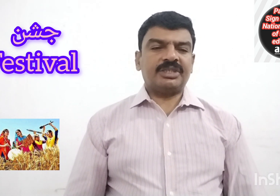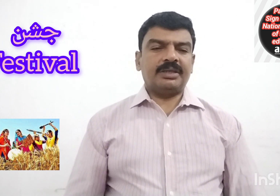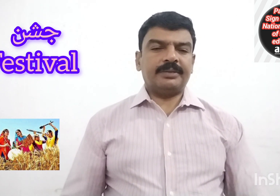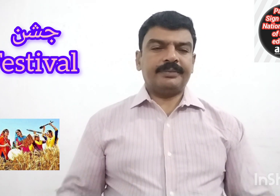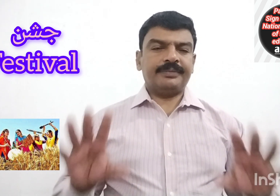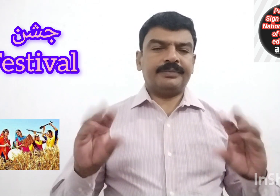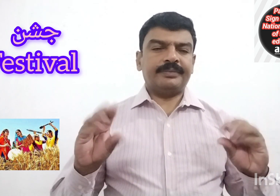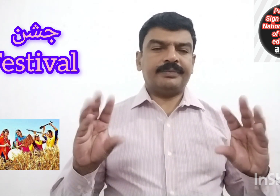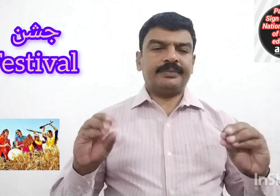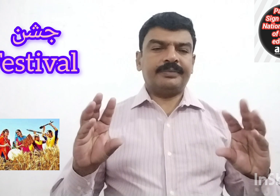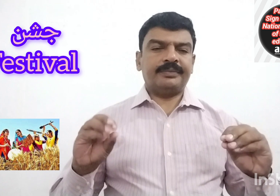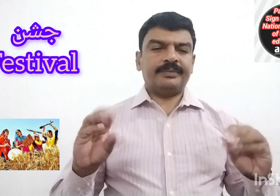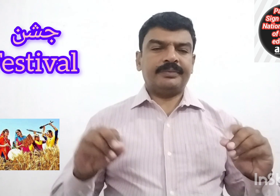जशन,